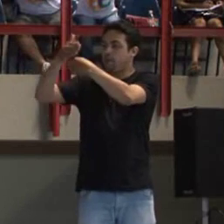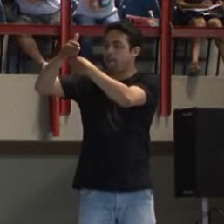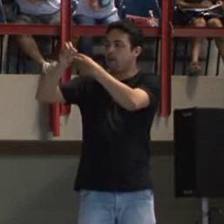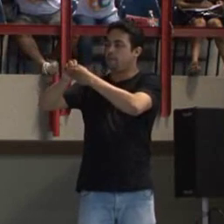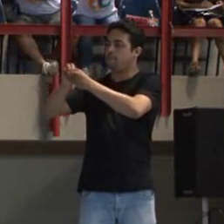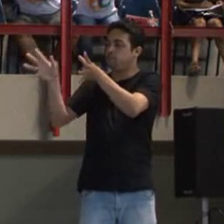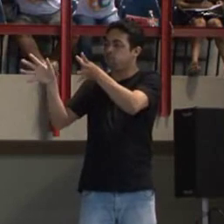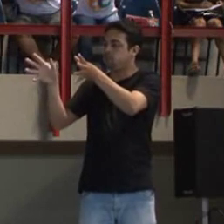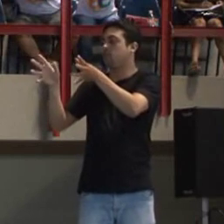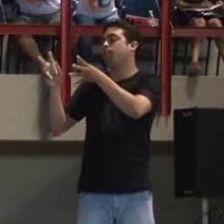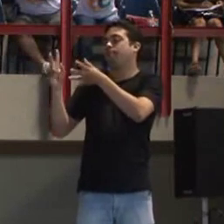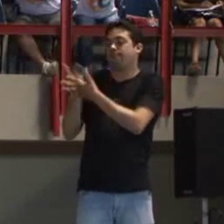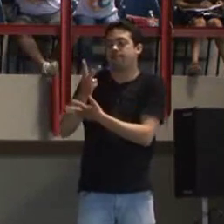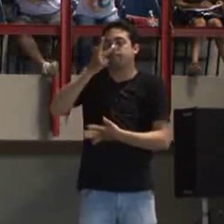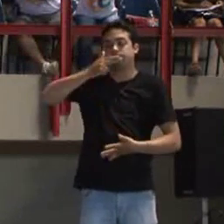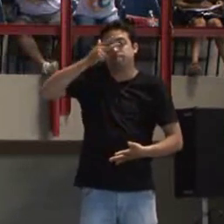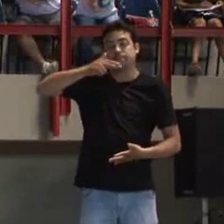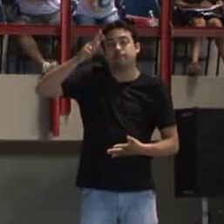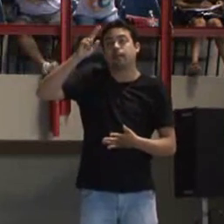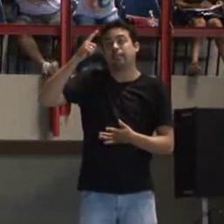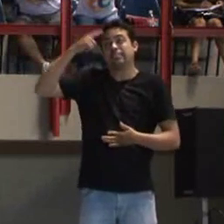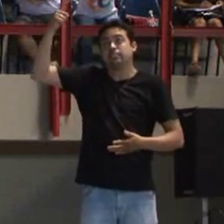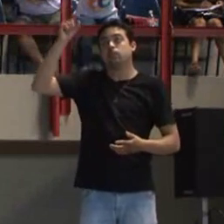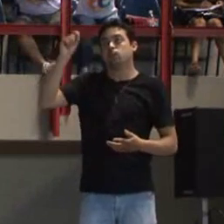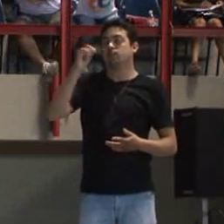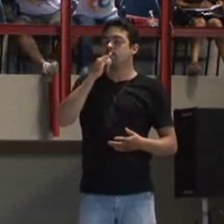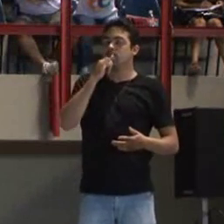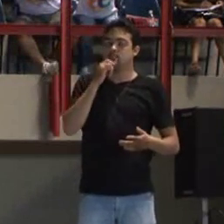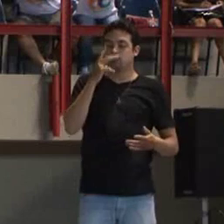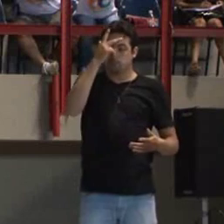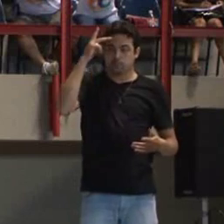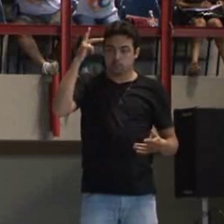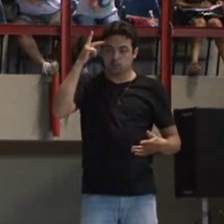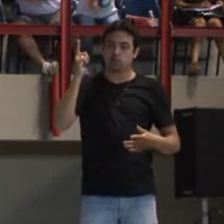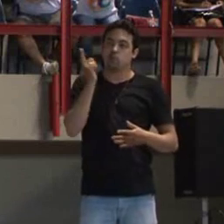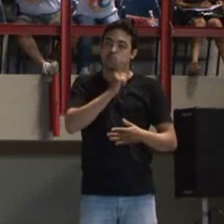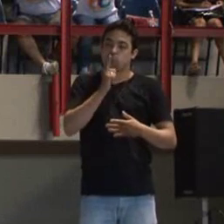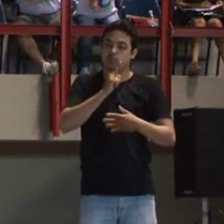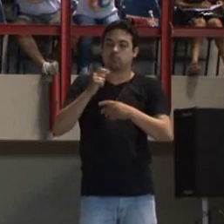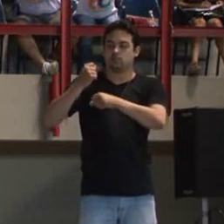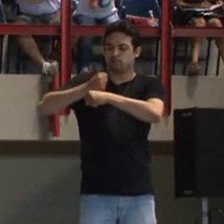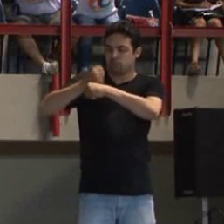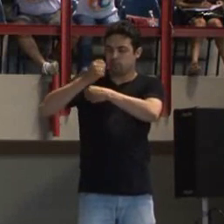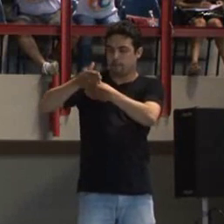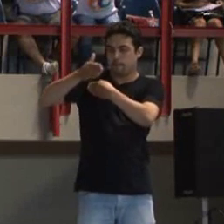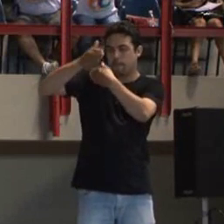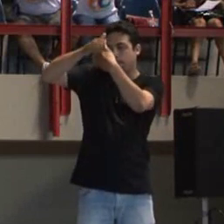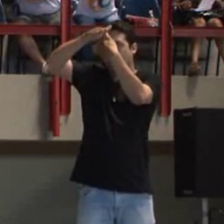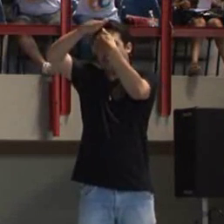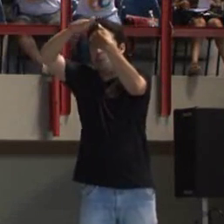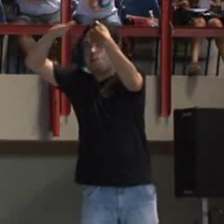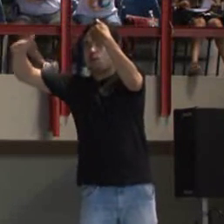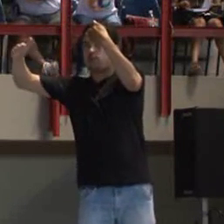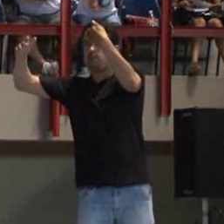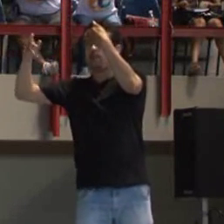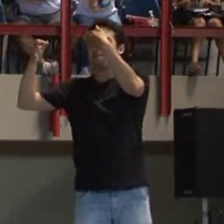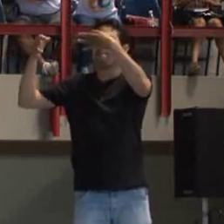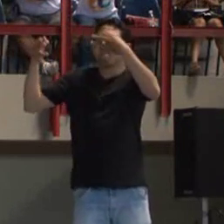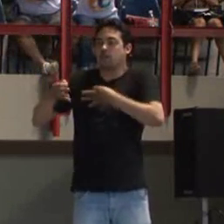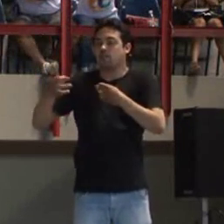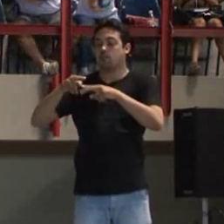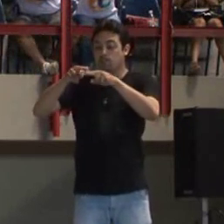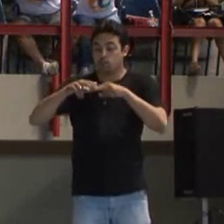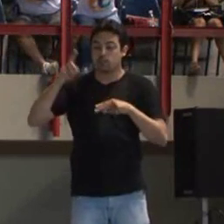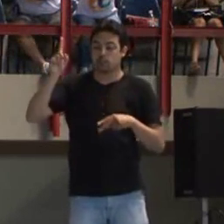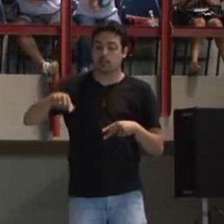Aconteceu várias vezes isso, até que o ser humano construiu barragens perfeitas. O nome disso é estado